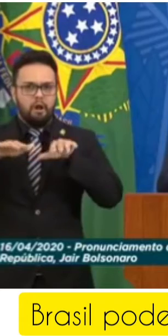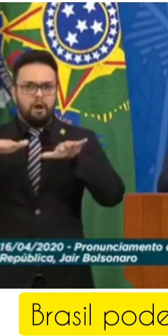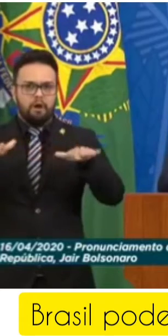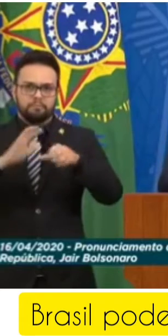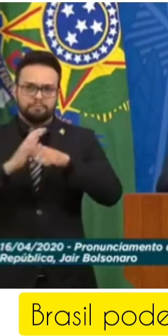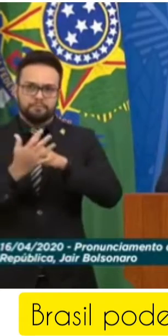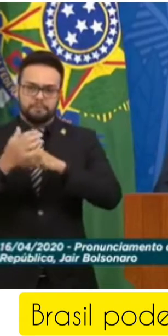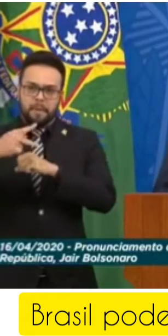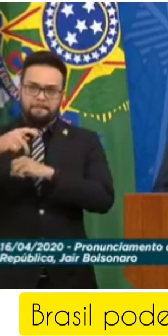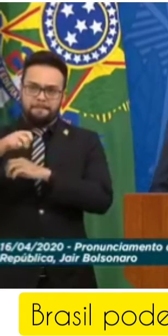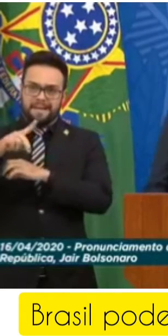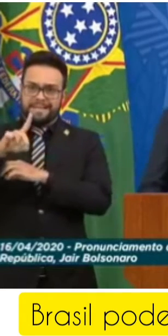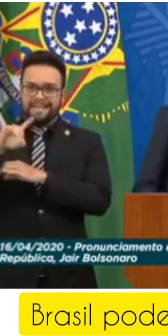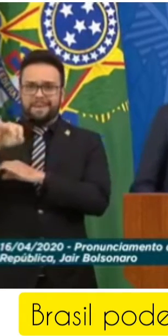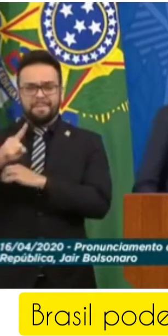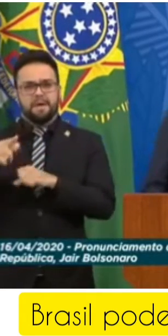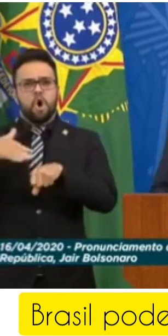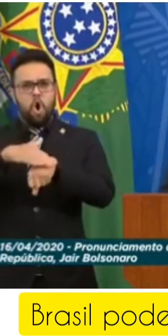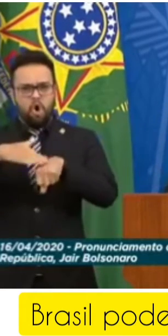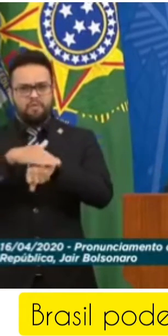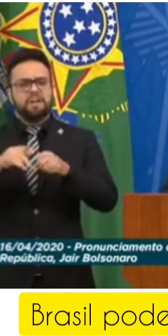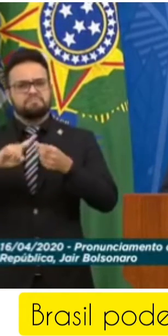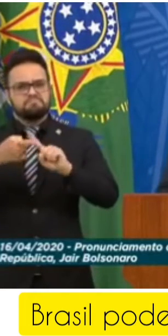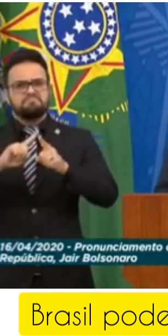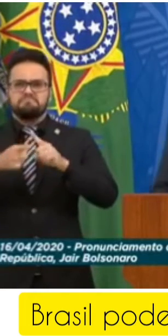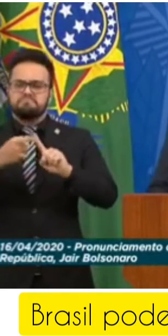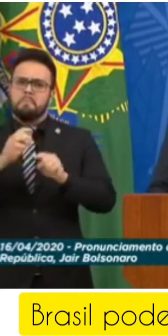produtiva, muito cordial,